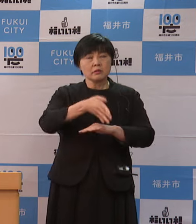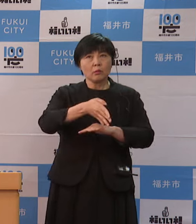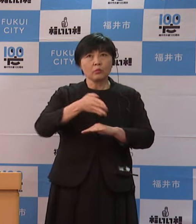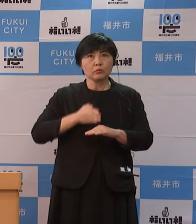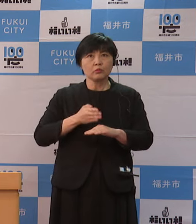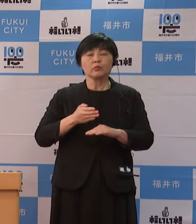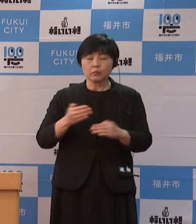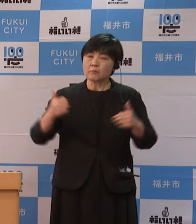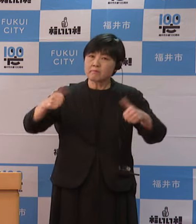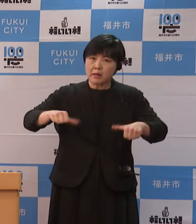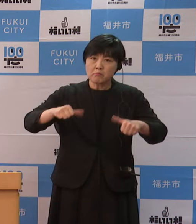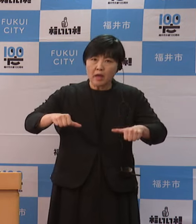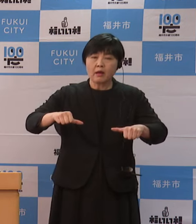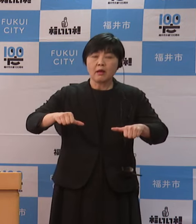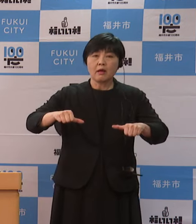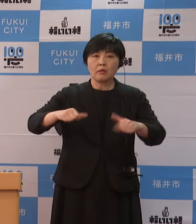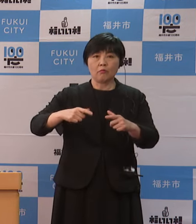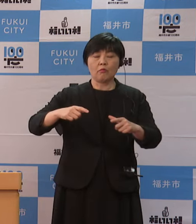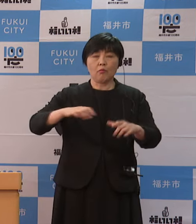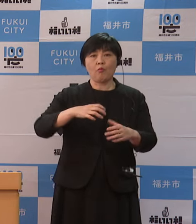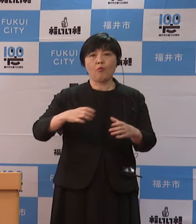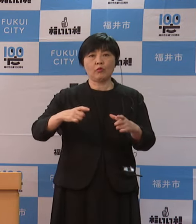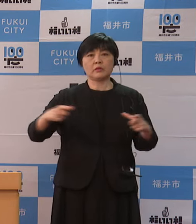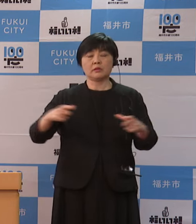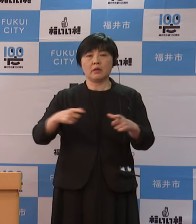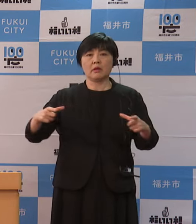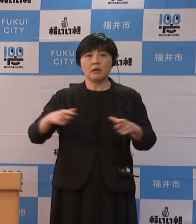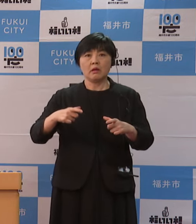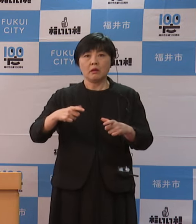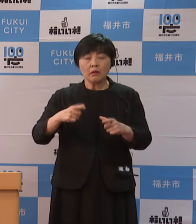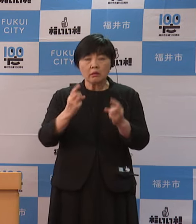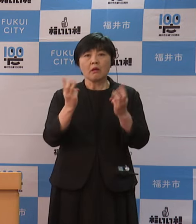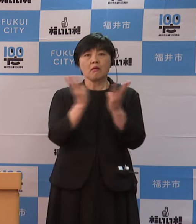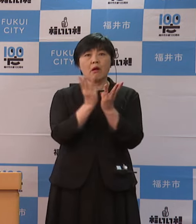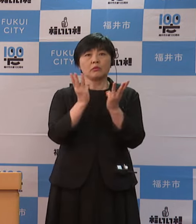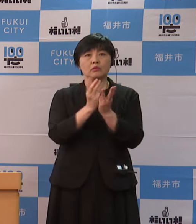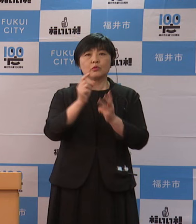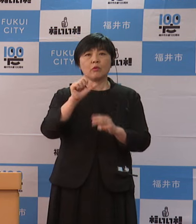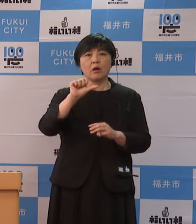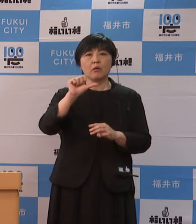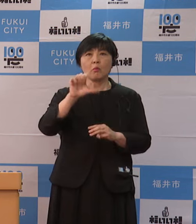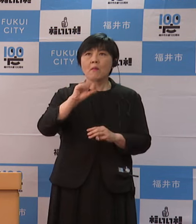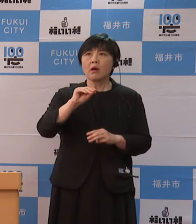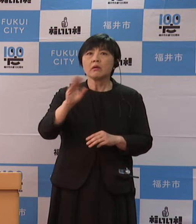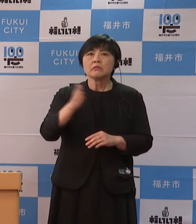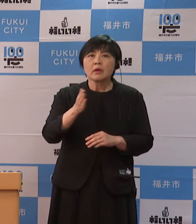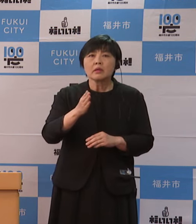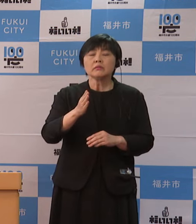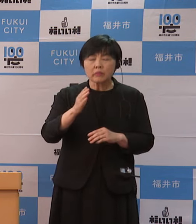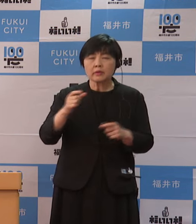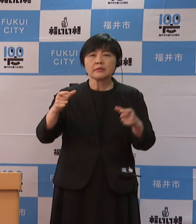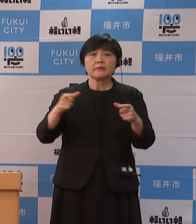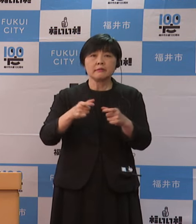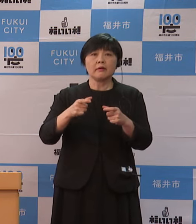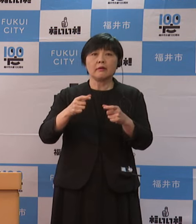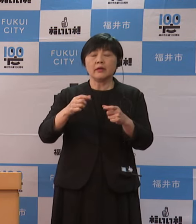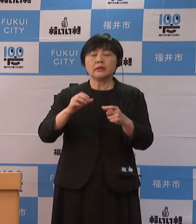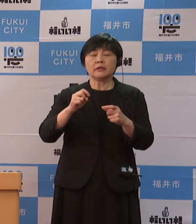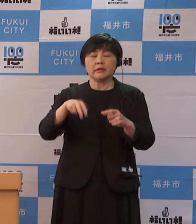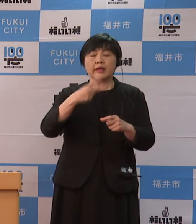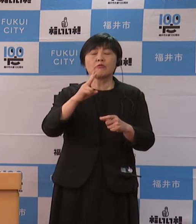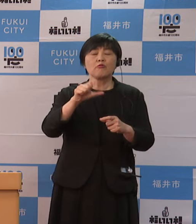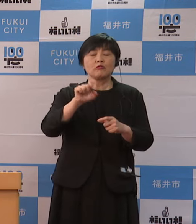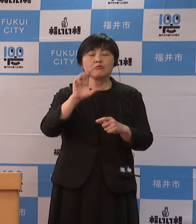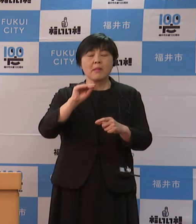人口も210万でしたか、小さい国であります。イタリアの隣、東隣